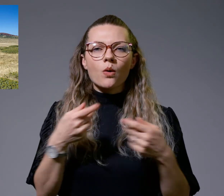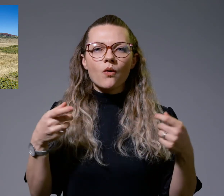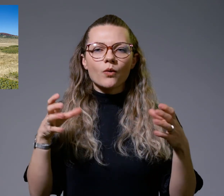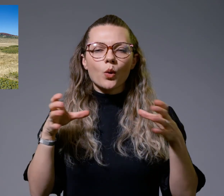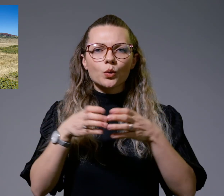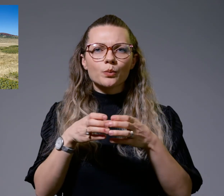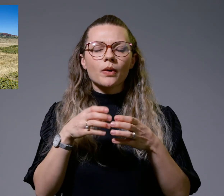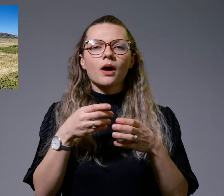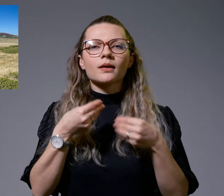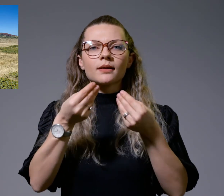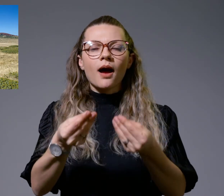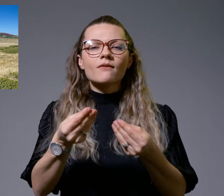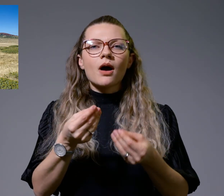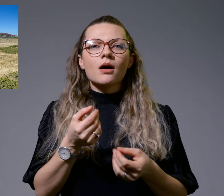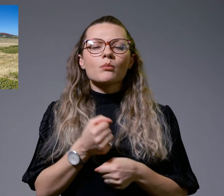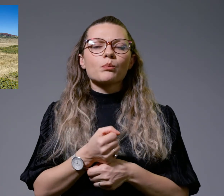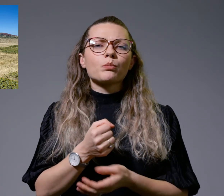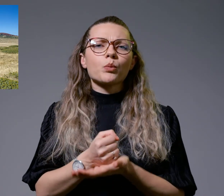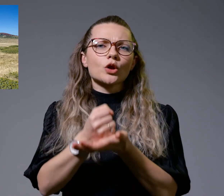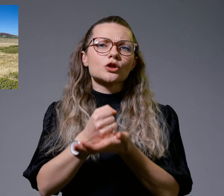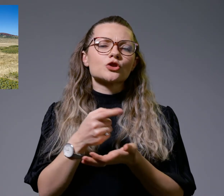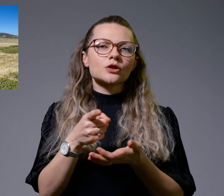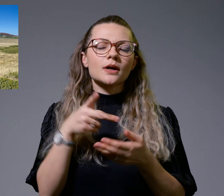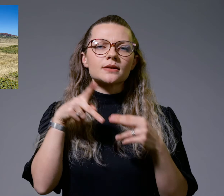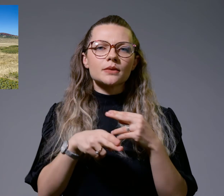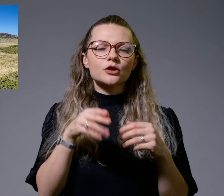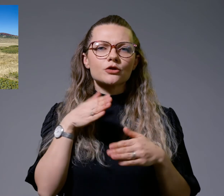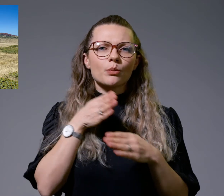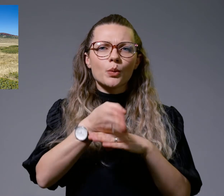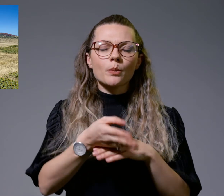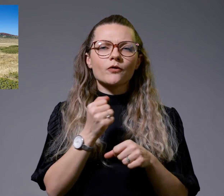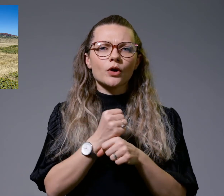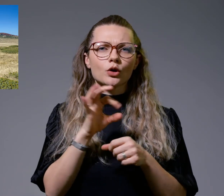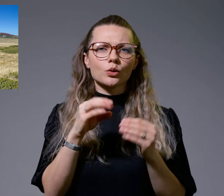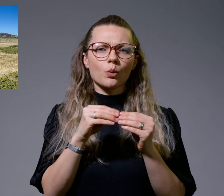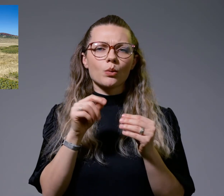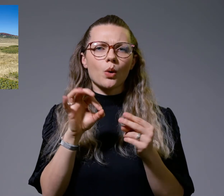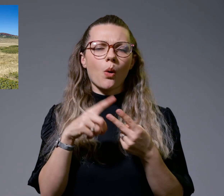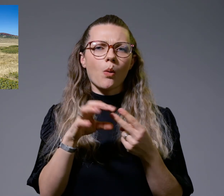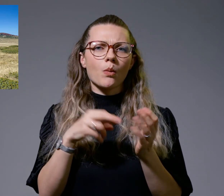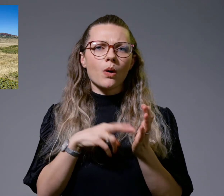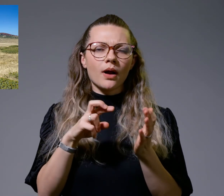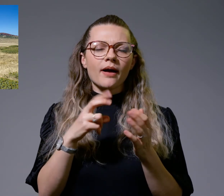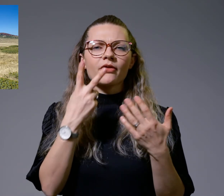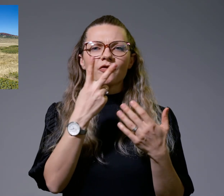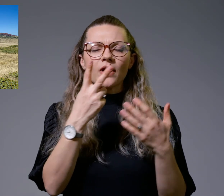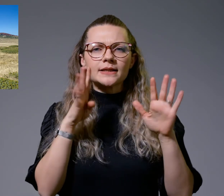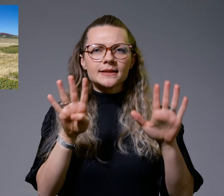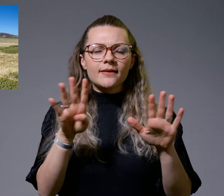поддршка да се спречи пробивот на Доброполе. На 29 септември во